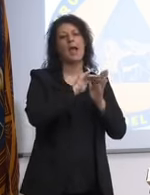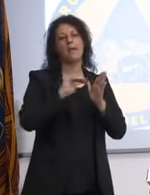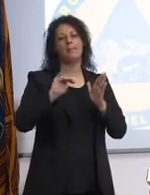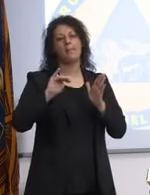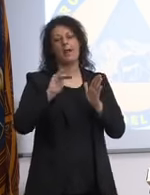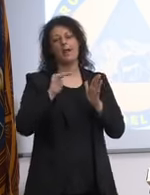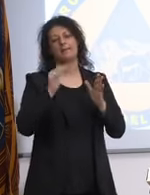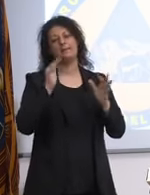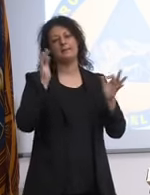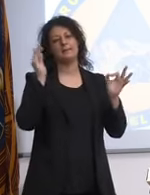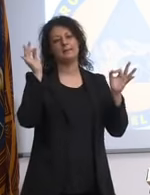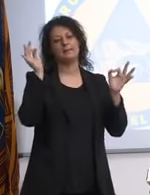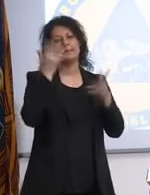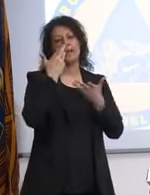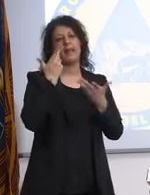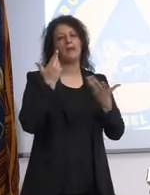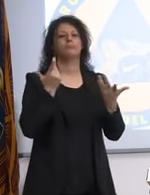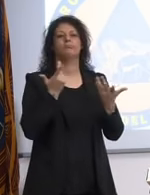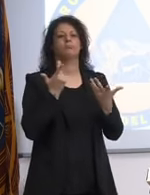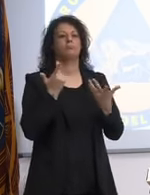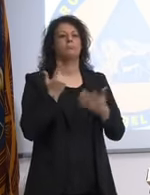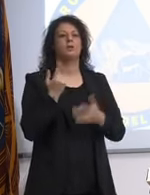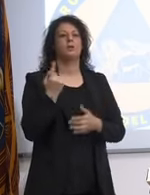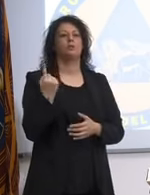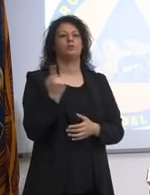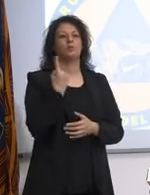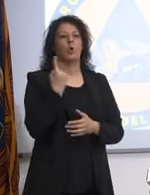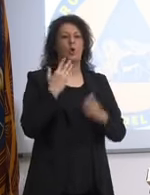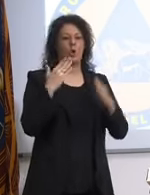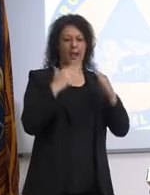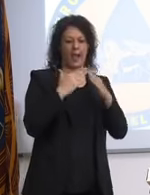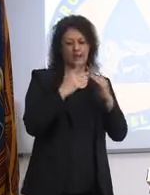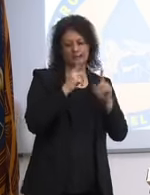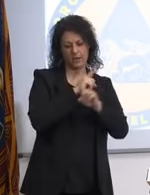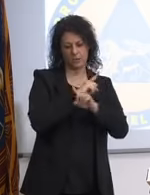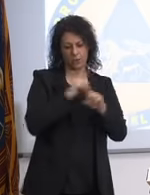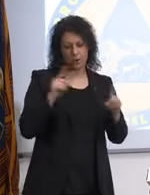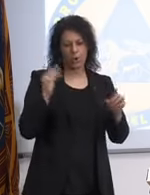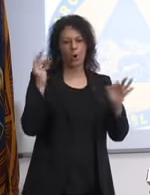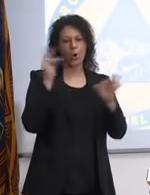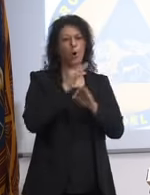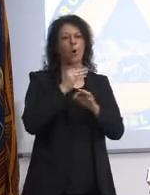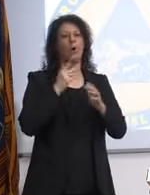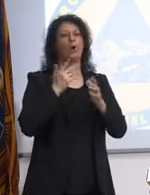e si ritrova da solo a casa propria o quant'altro.